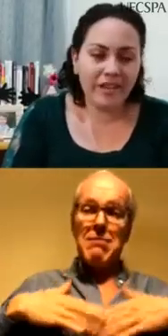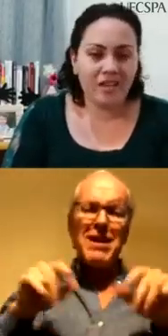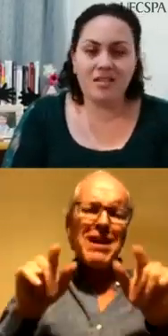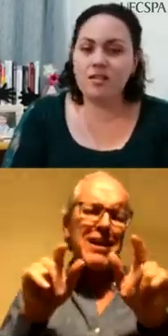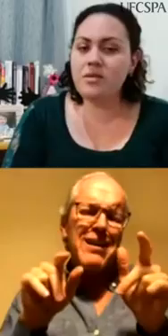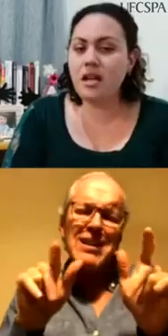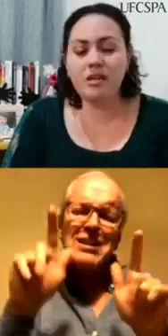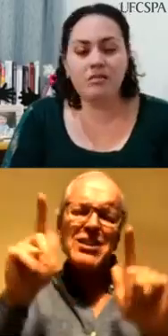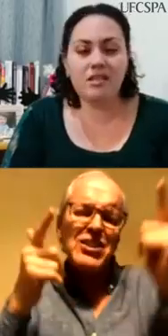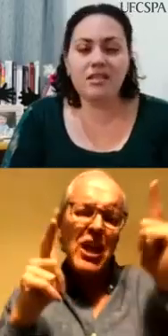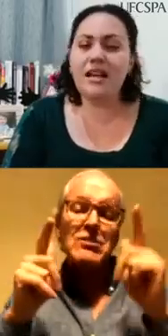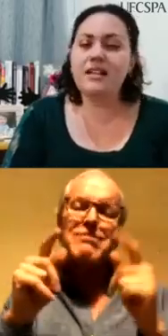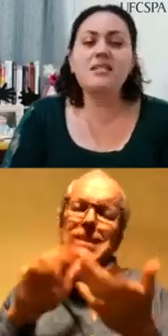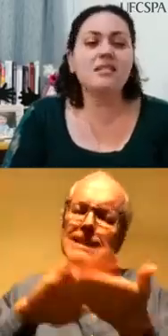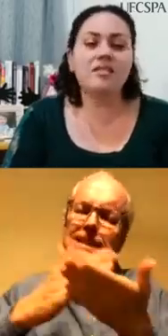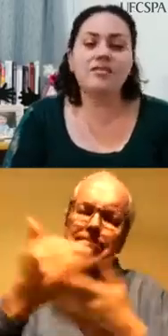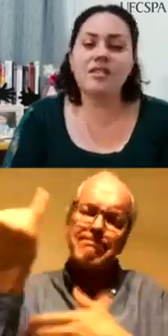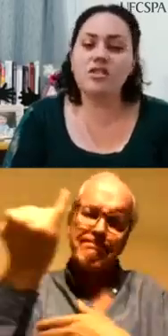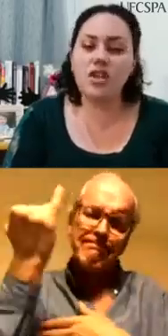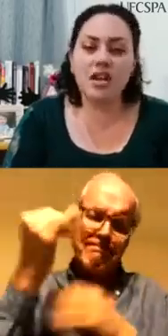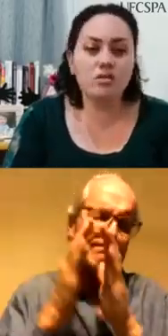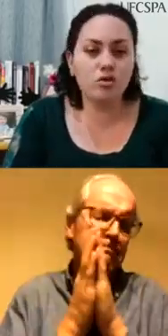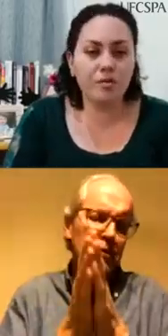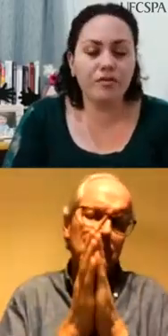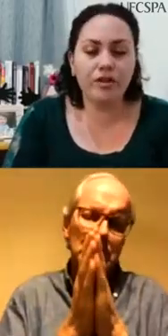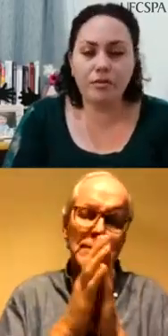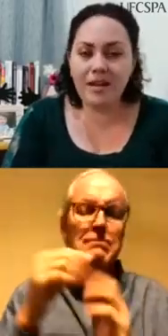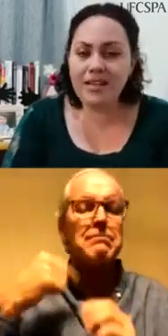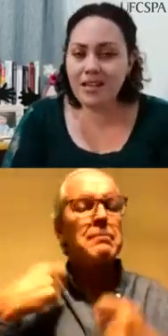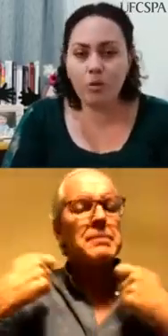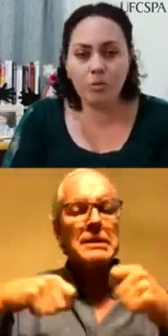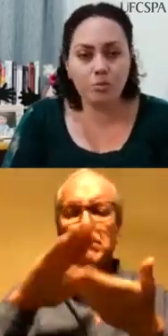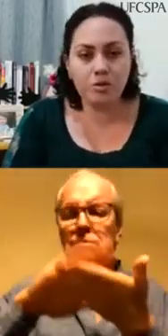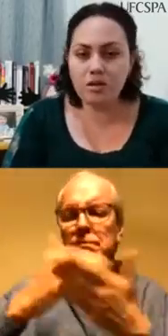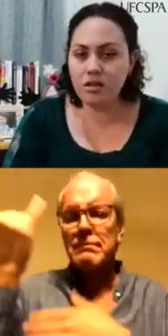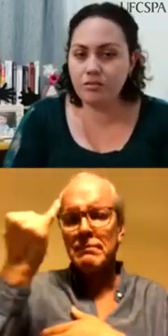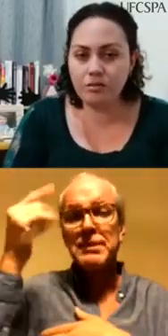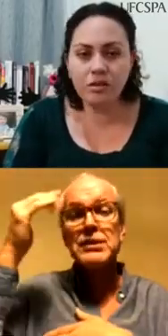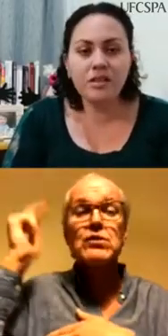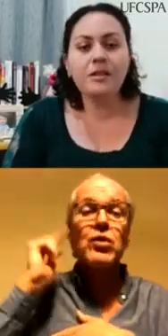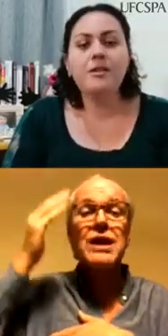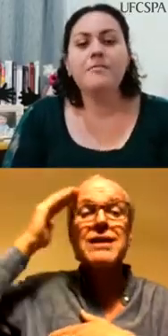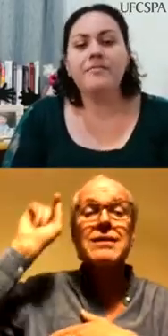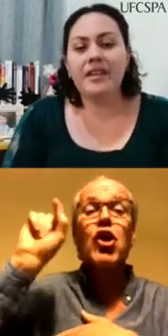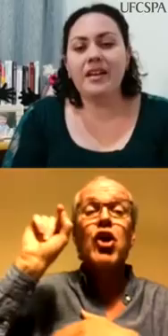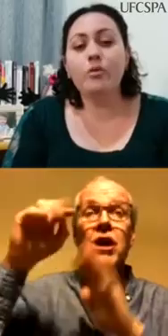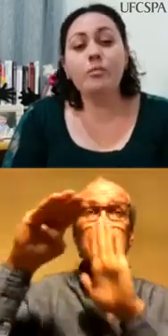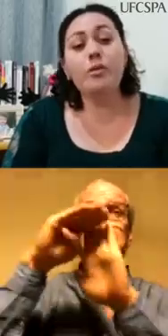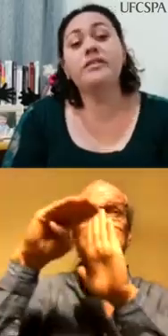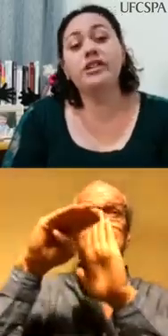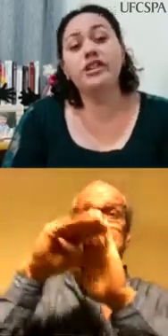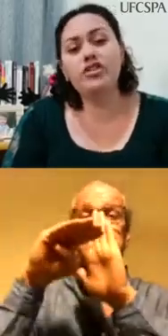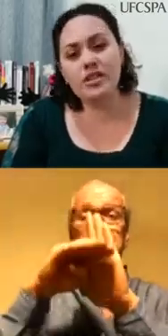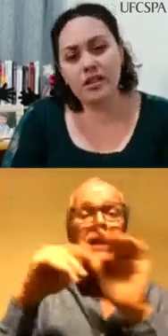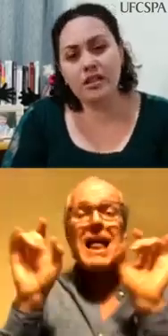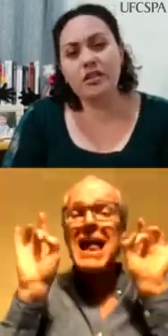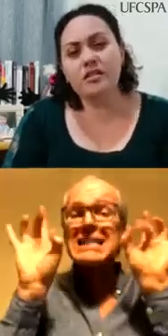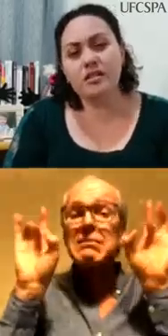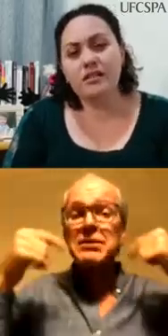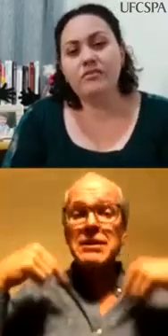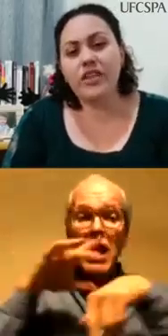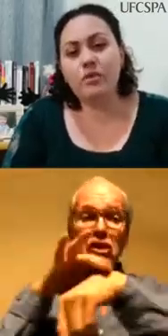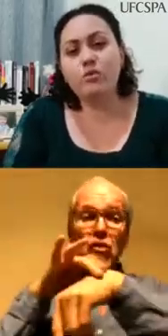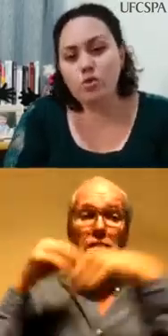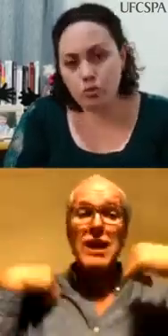comunicação. Se não sabe língua de sinais, tentar fazer gestos de uma forma mais calma possível, né? O importante